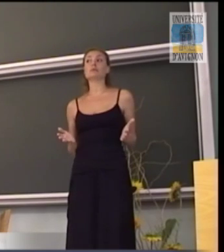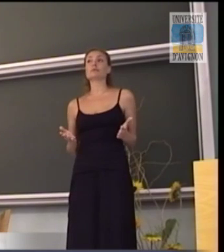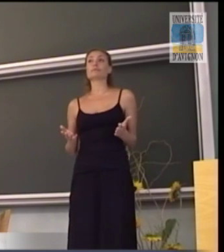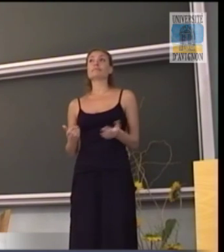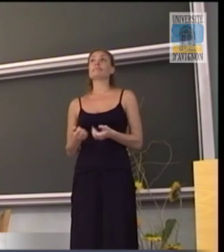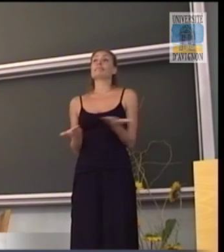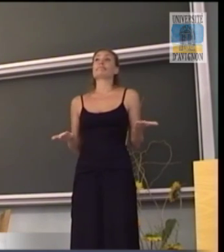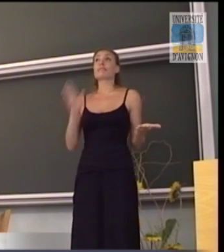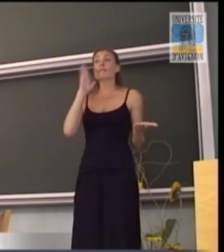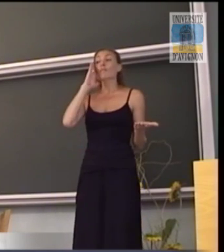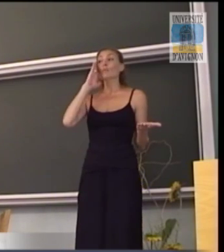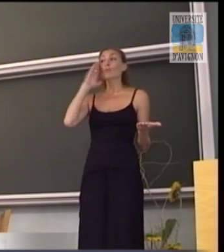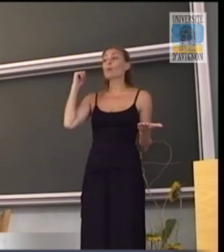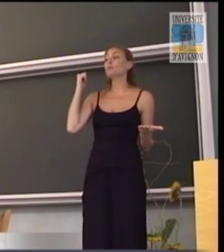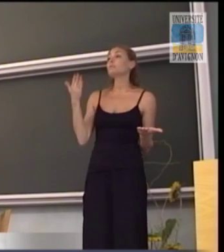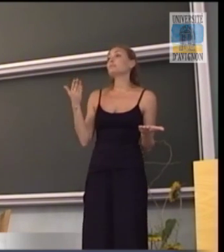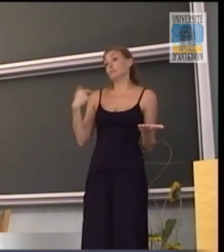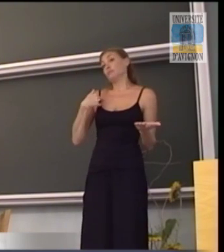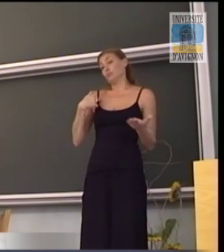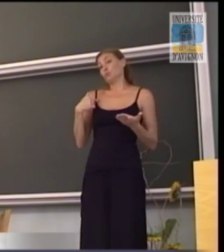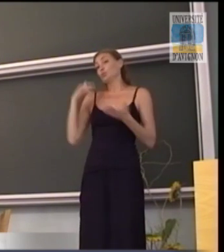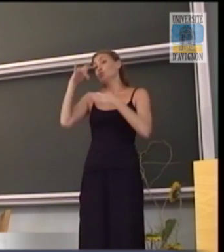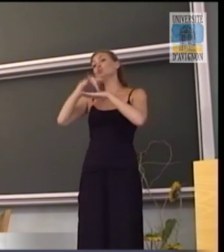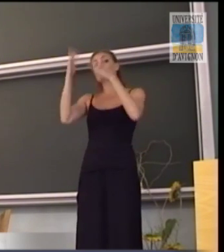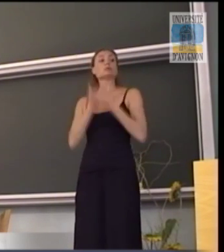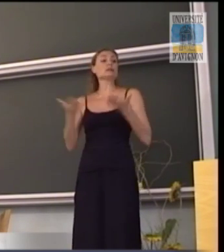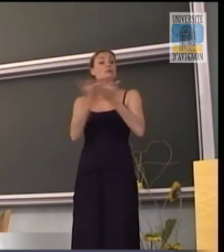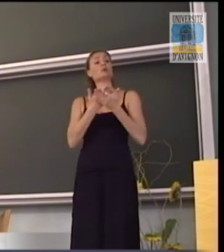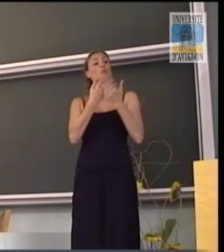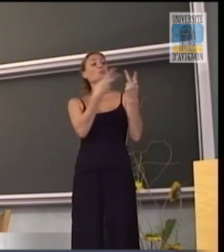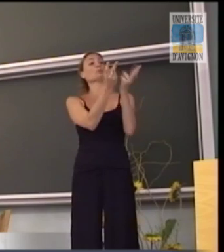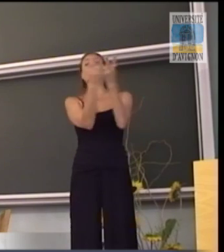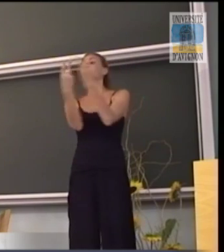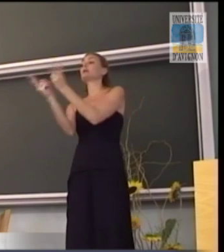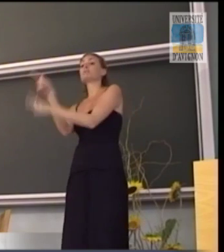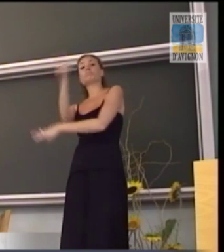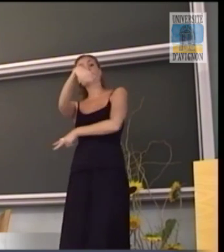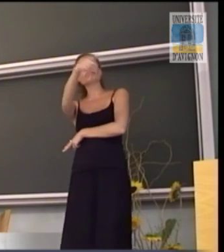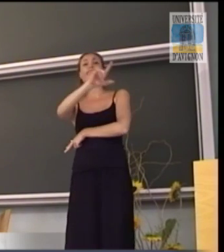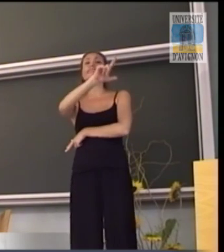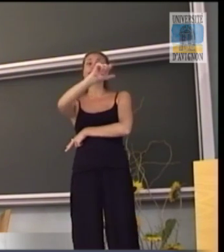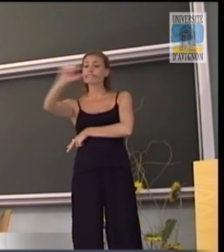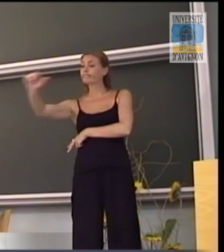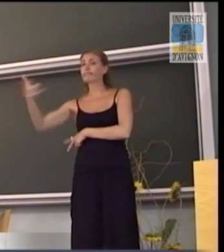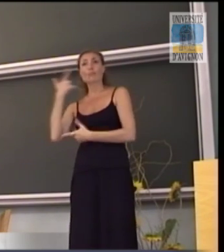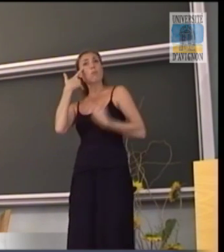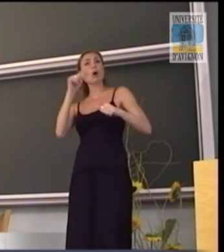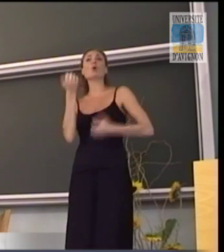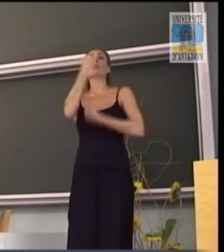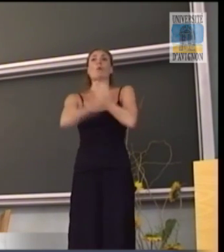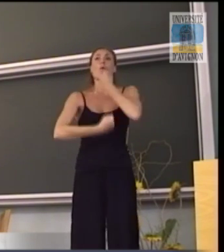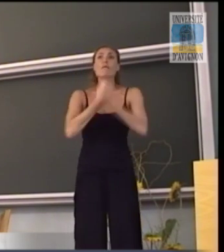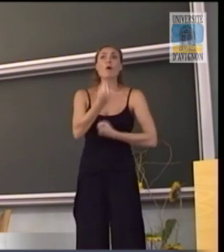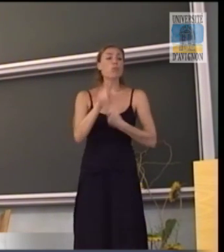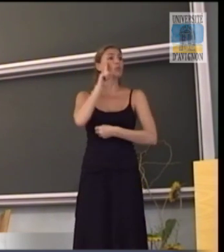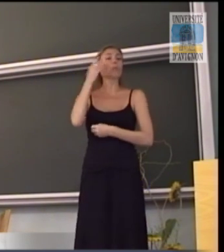que nous soyons confrontés dans les publics que nous rencontrons à des gens qui souffrent naturellement de voir que les autres ont de telles facilités